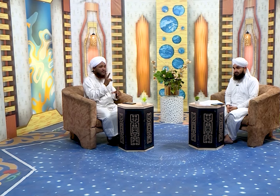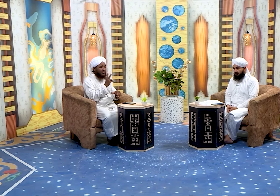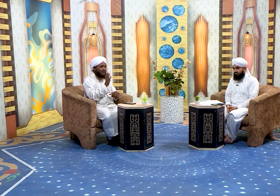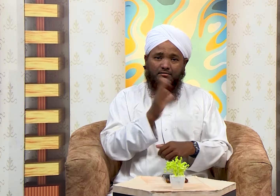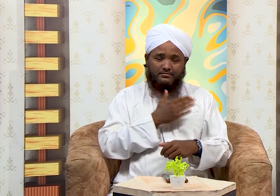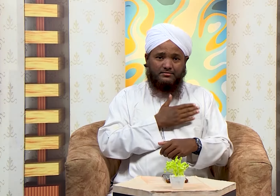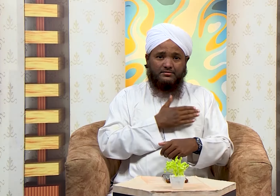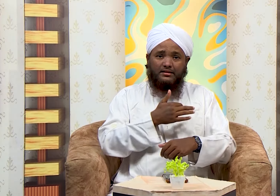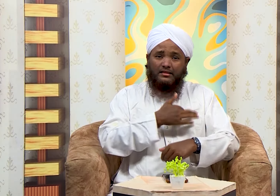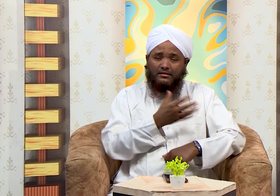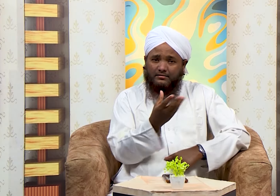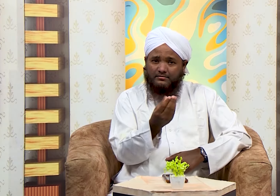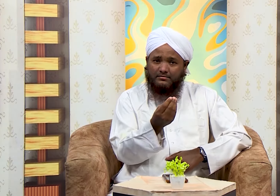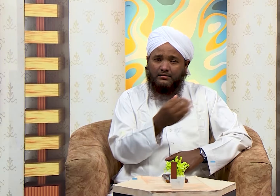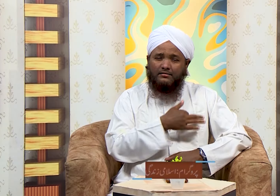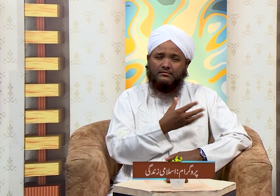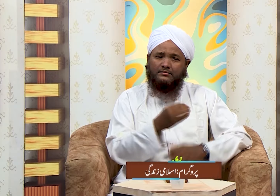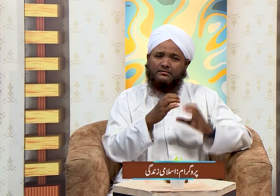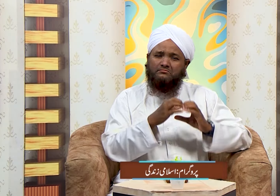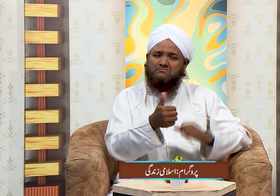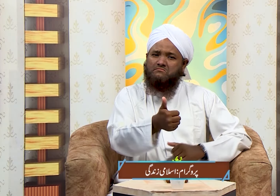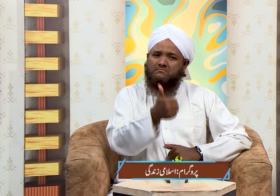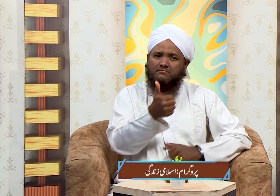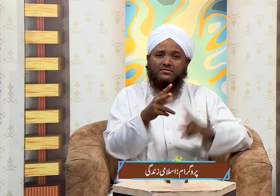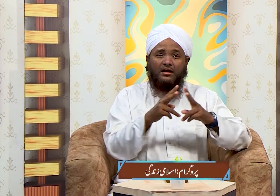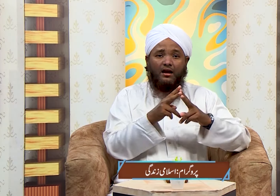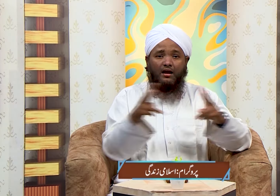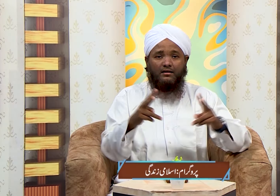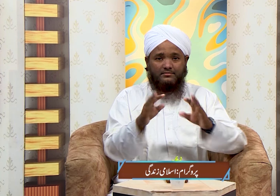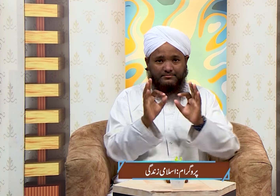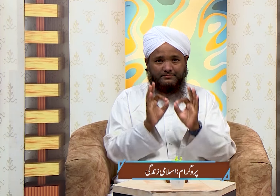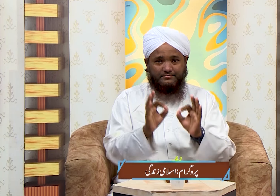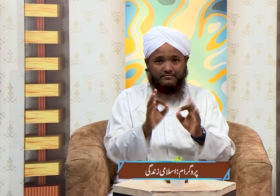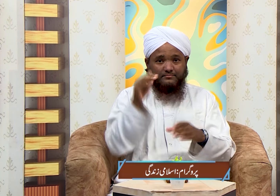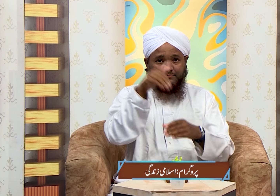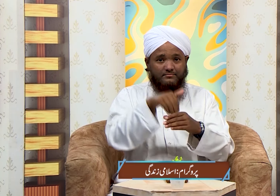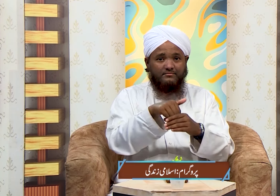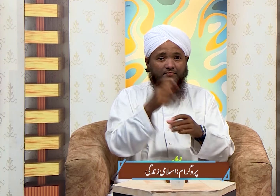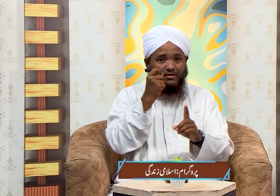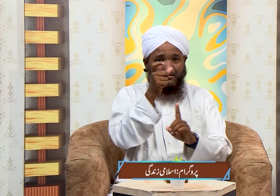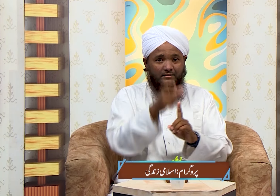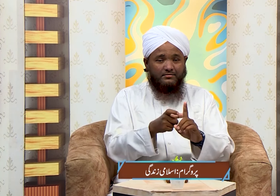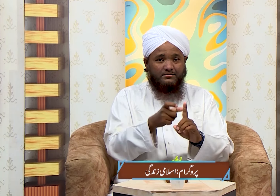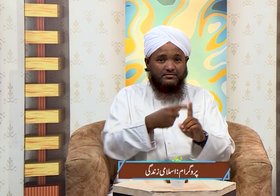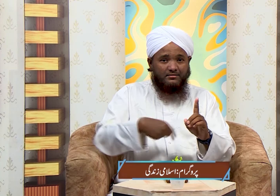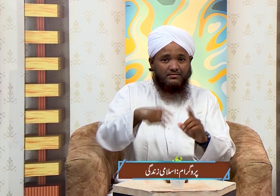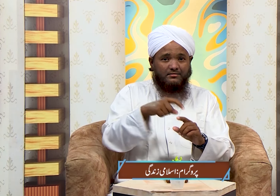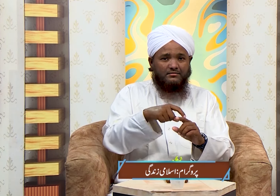کریں نرمی بہت امدہ وصف ہے جس میں ہوتا ہے اس کو سبار دیتا ہے اور جس سے چلا جاتا ہے